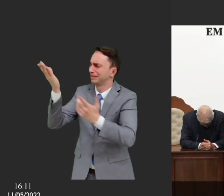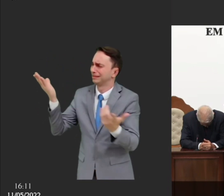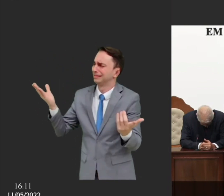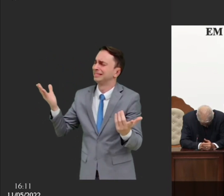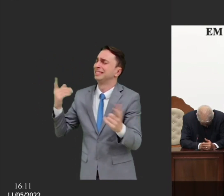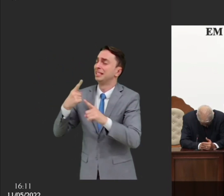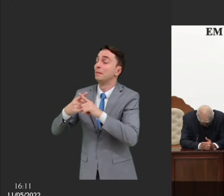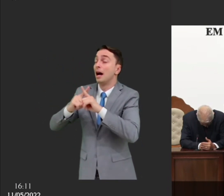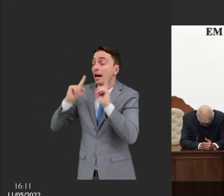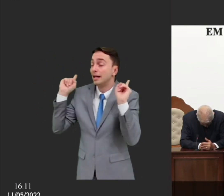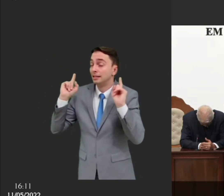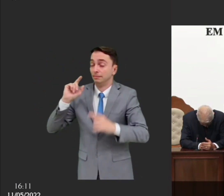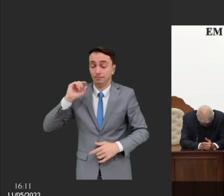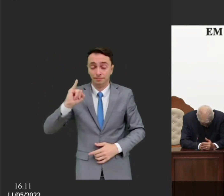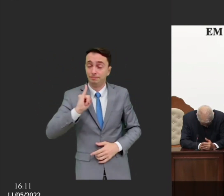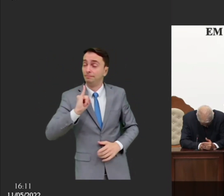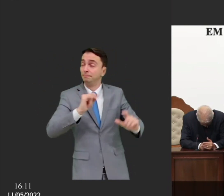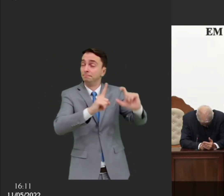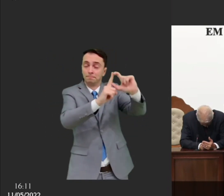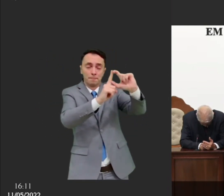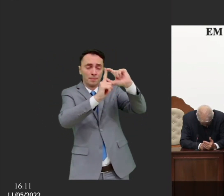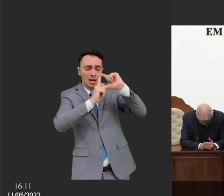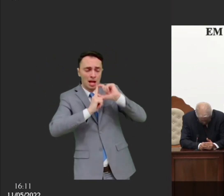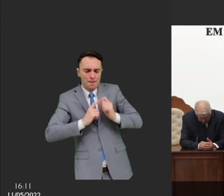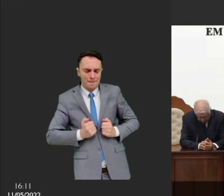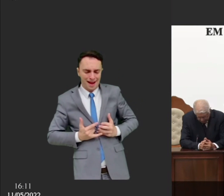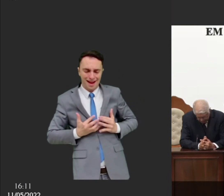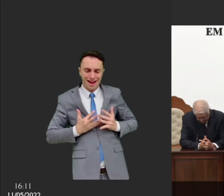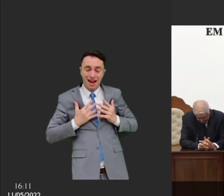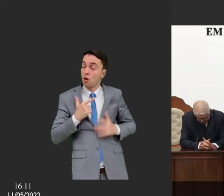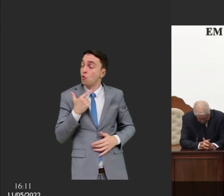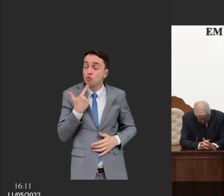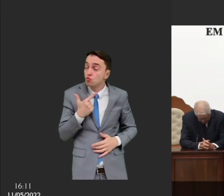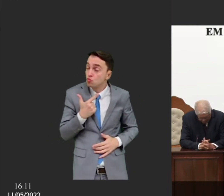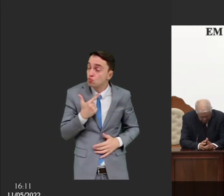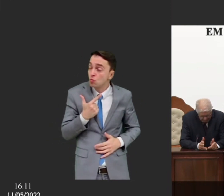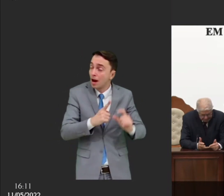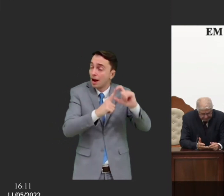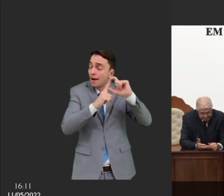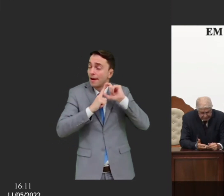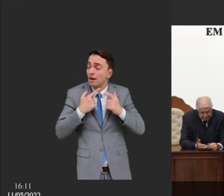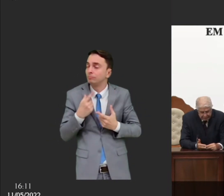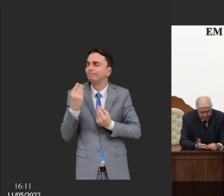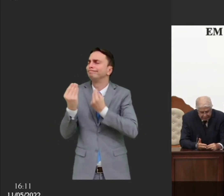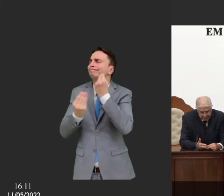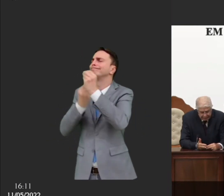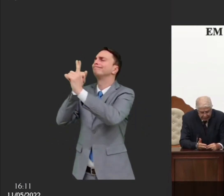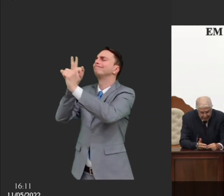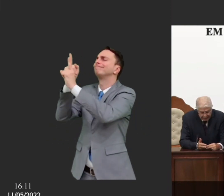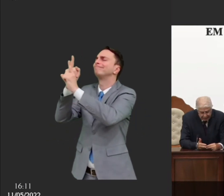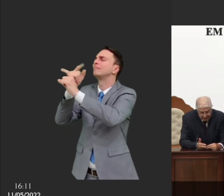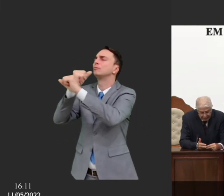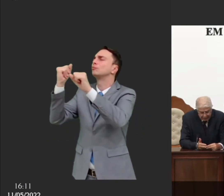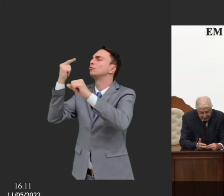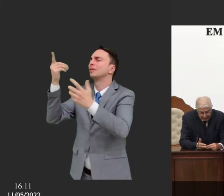a Tua palavra bem crescida dentro de nosso coração. Aleluia. A Tua palavra em nós, Senhor, transforma a nossa